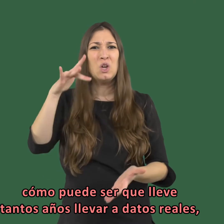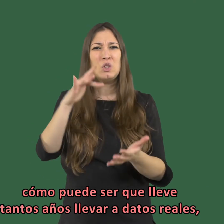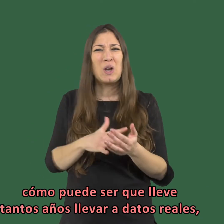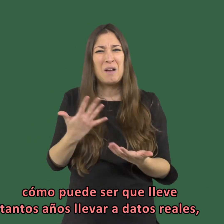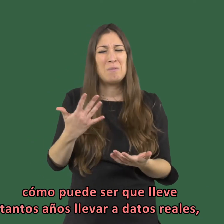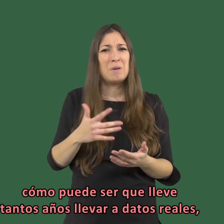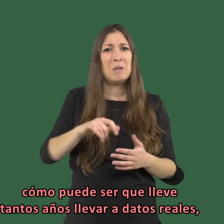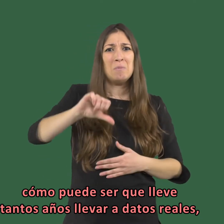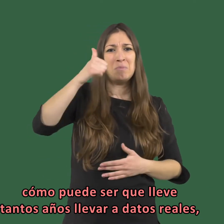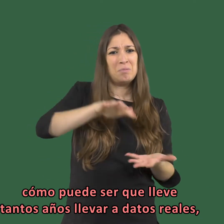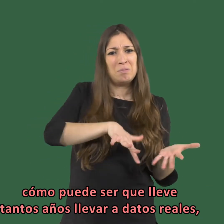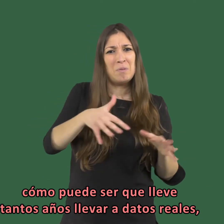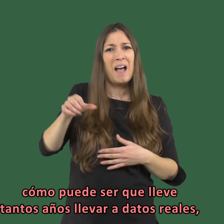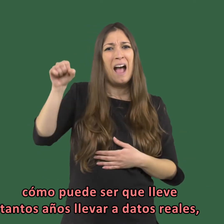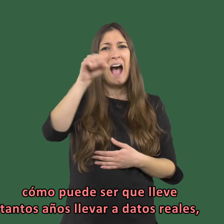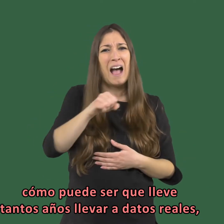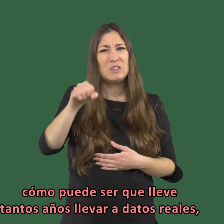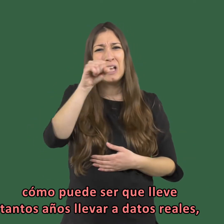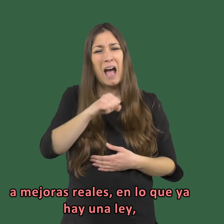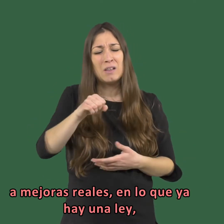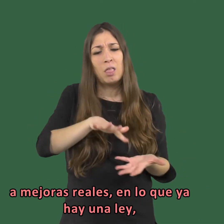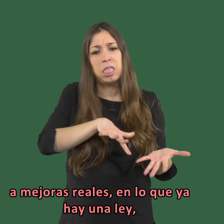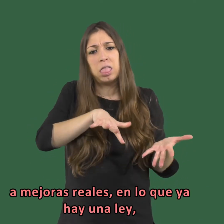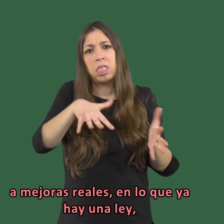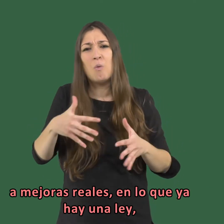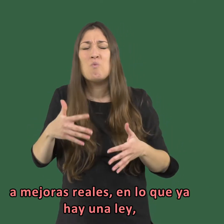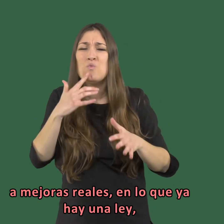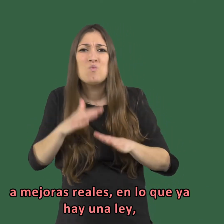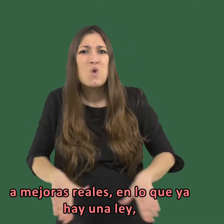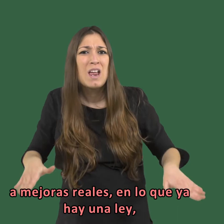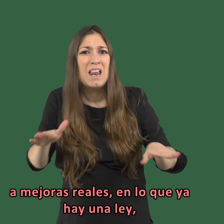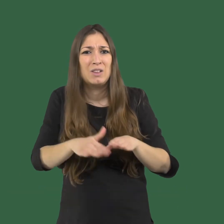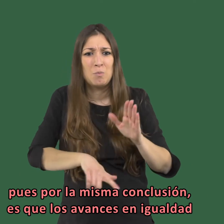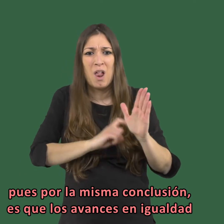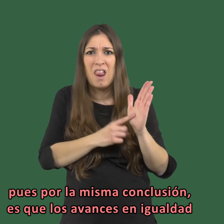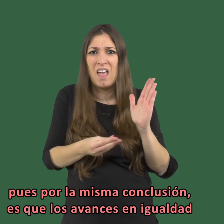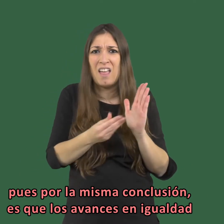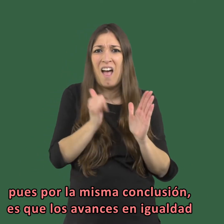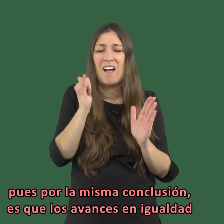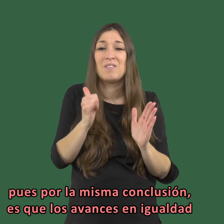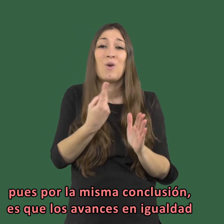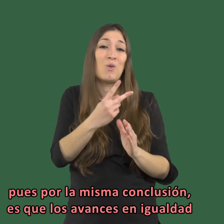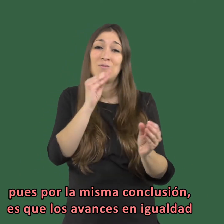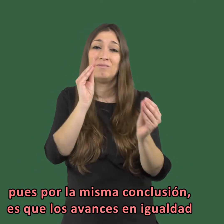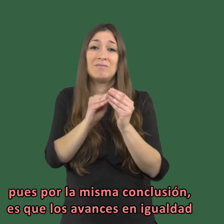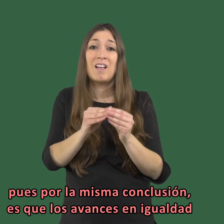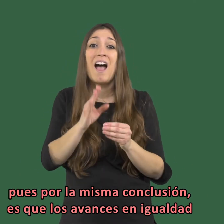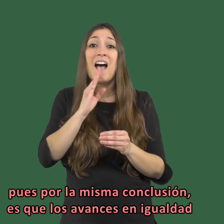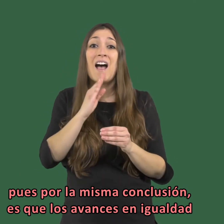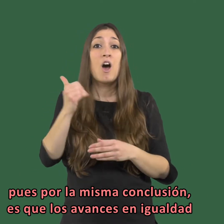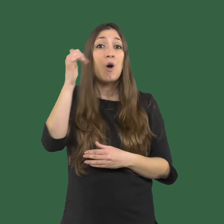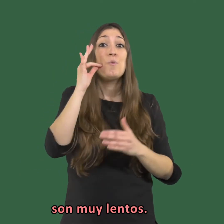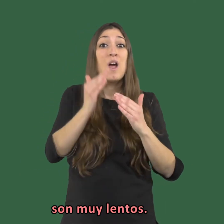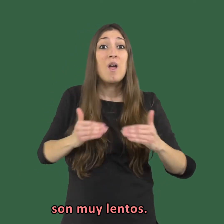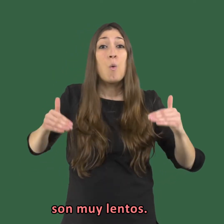lleve tantos años llevar a datos reales, a mejoras reales, lo que ya hay una ley? Pues por la misma conclusión, es que los avances en